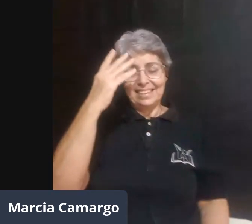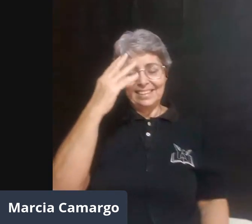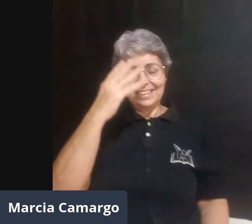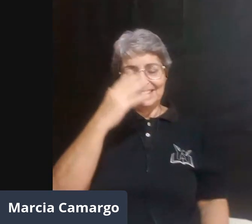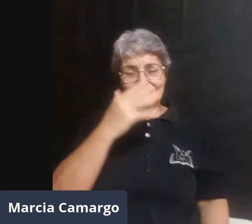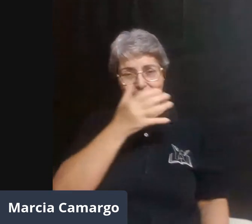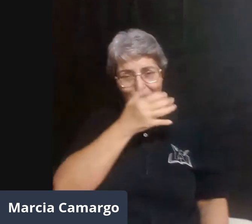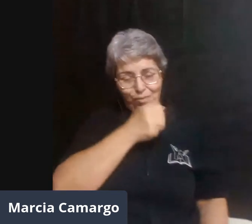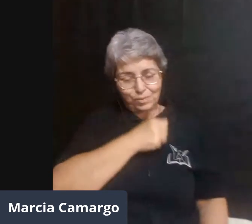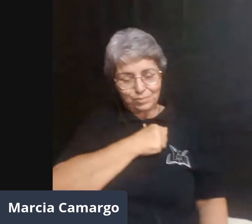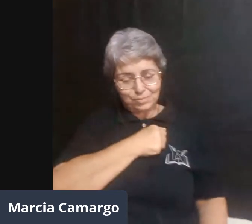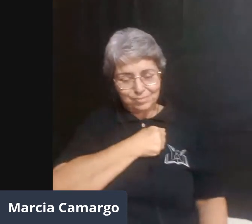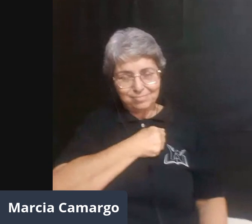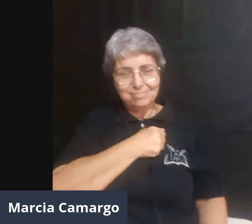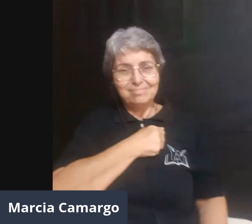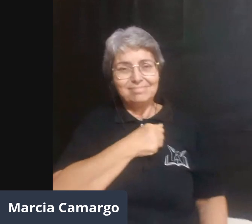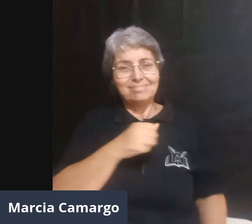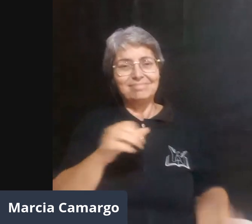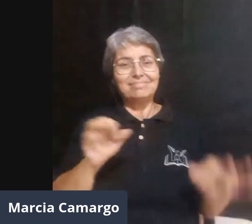salvo sou.